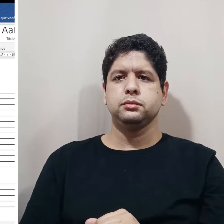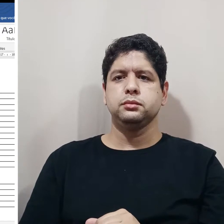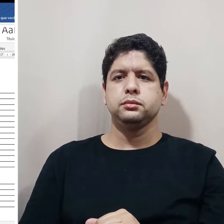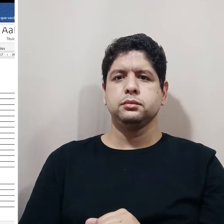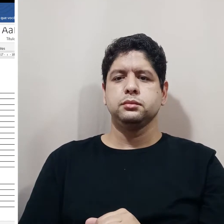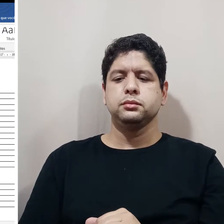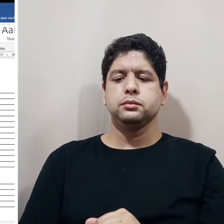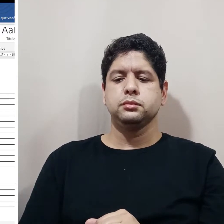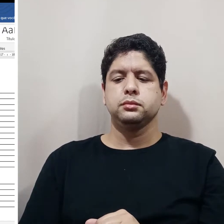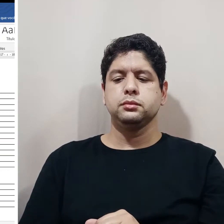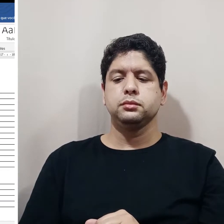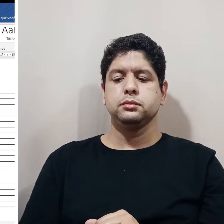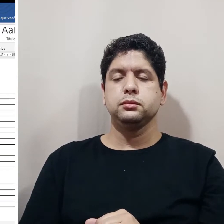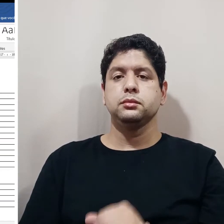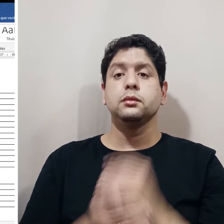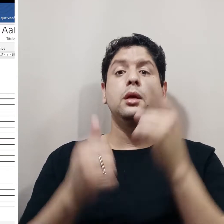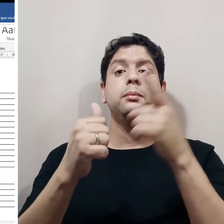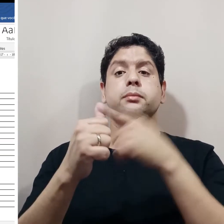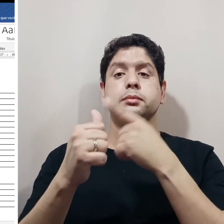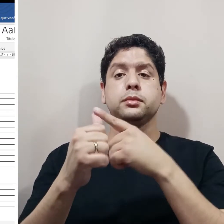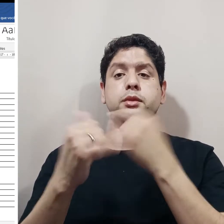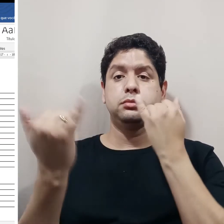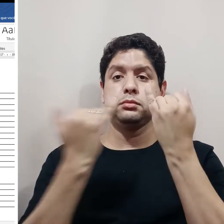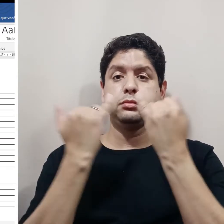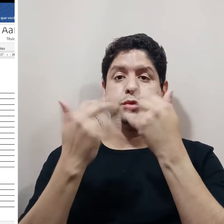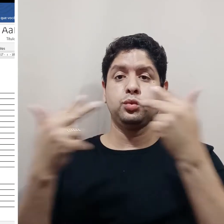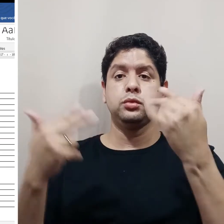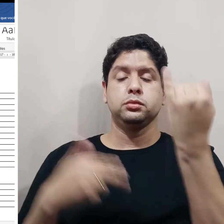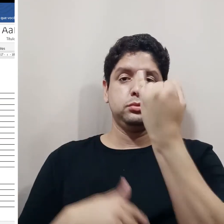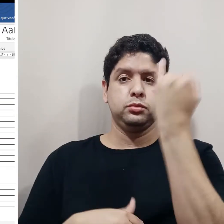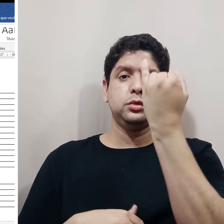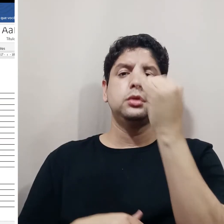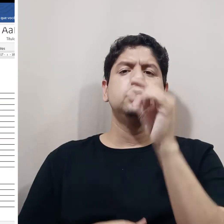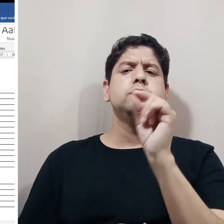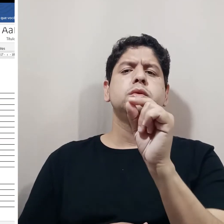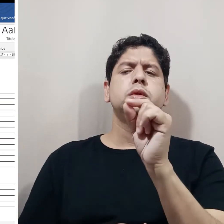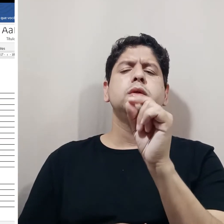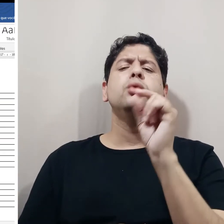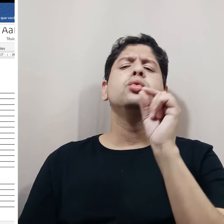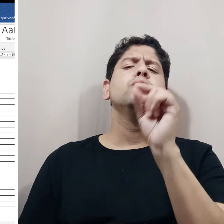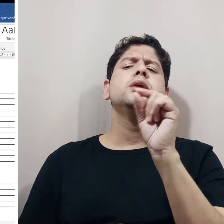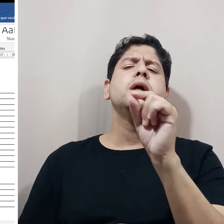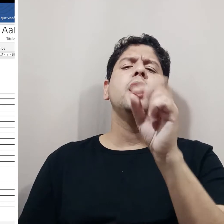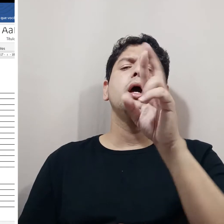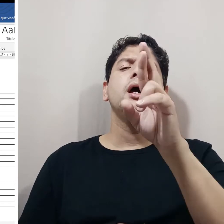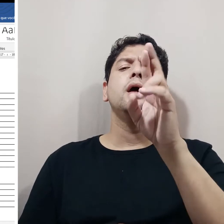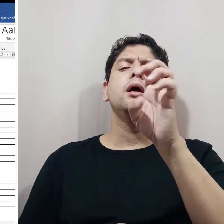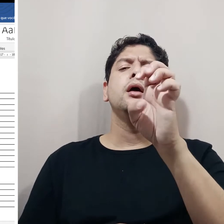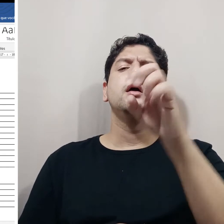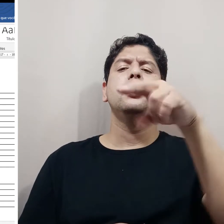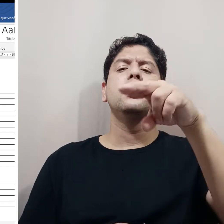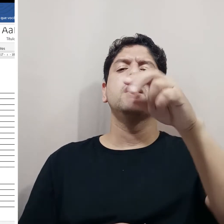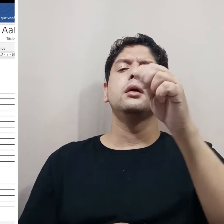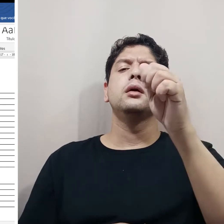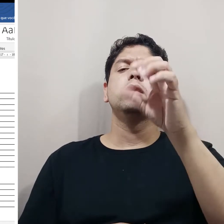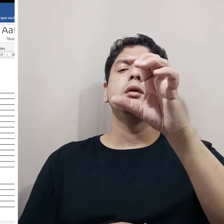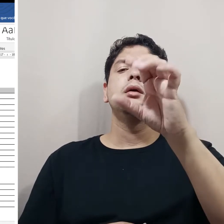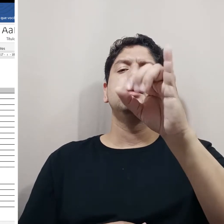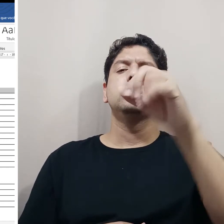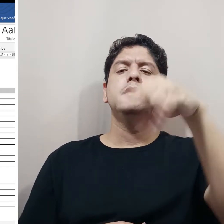algumas informações importantes para a gente poder fazer um resumo do Renascimento. Então, a primeira